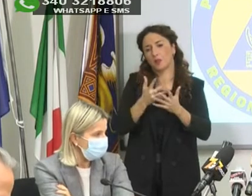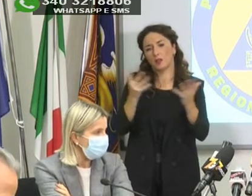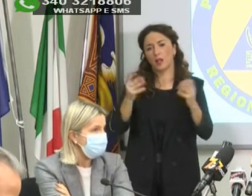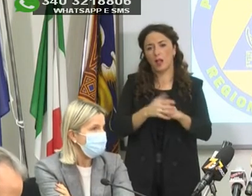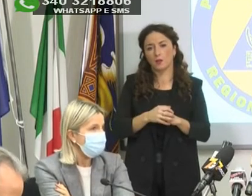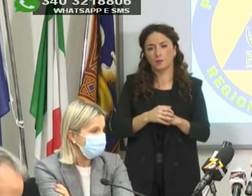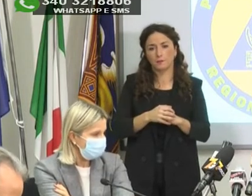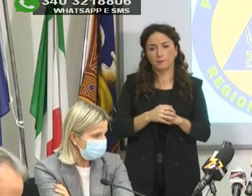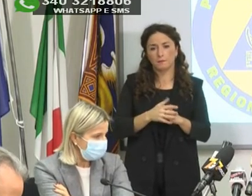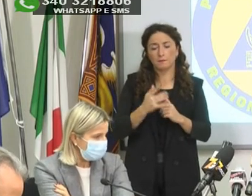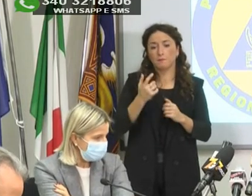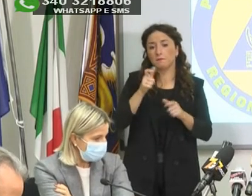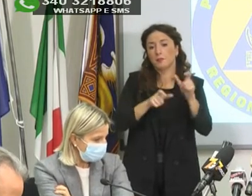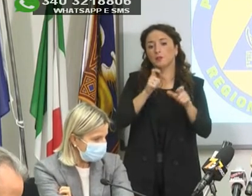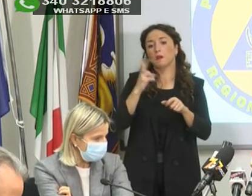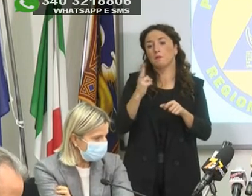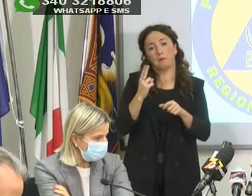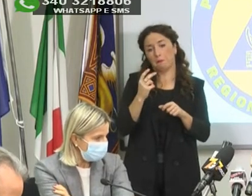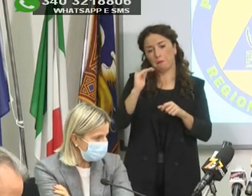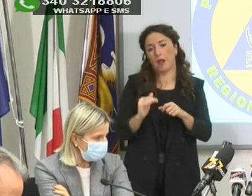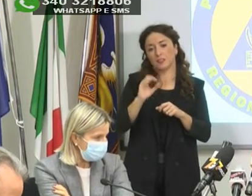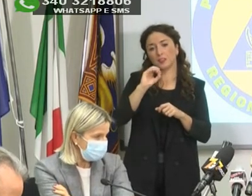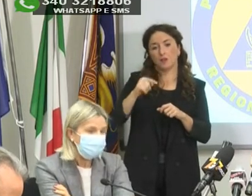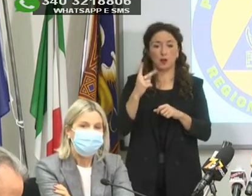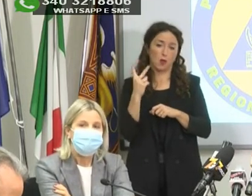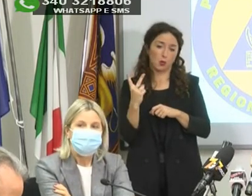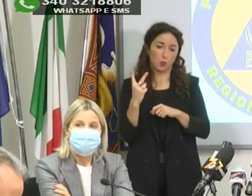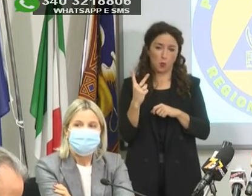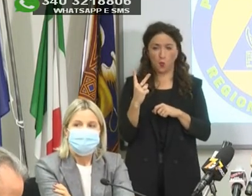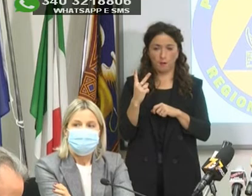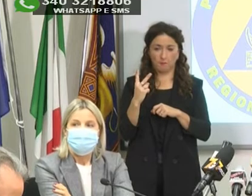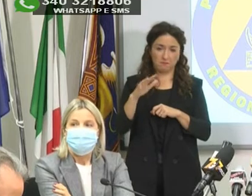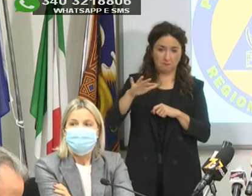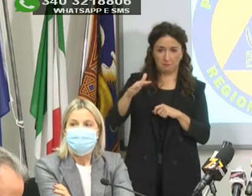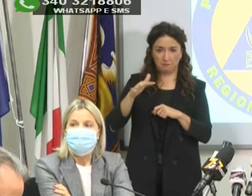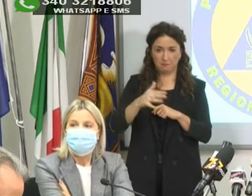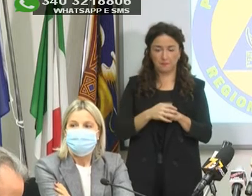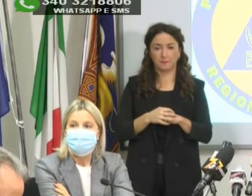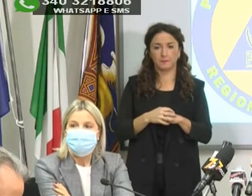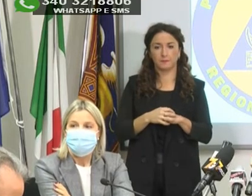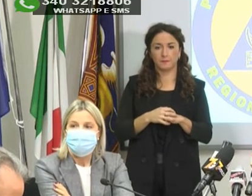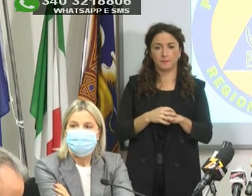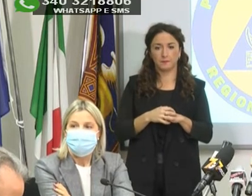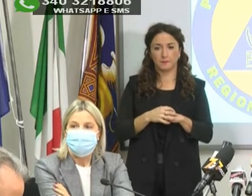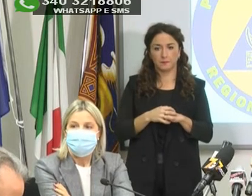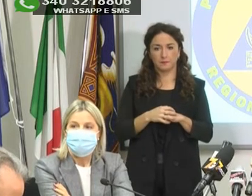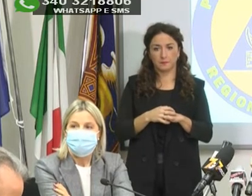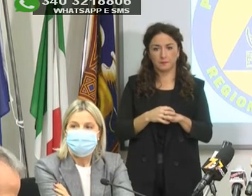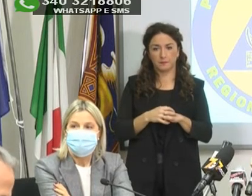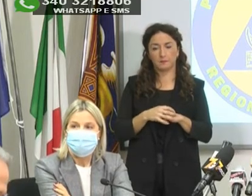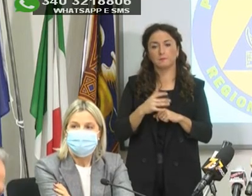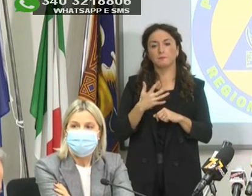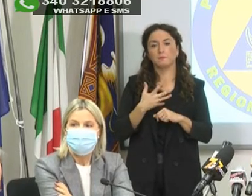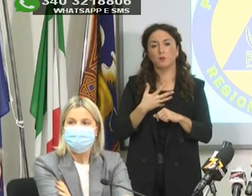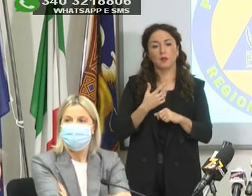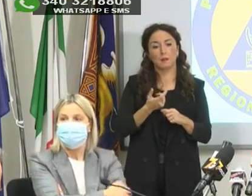cioè una mortalità che è bassa, perché lo 0,2 più o meno. Vediamo che abbiamo una quota